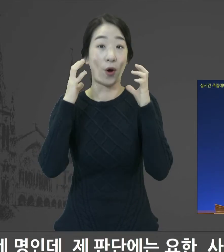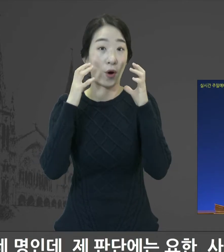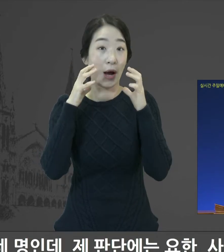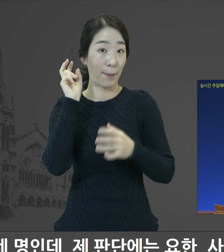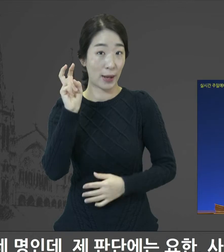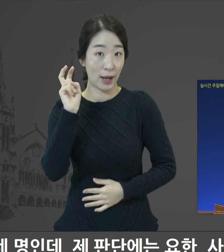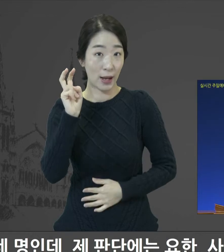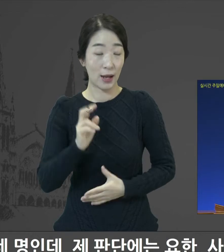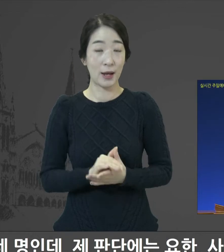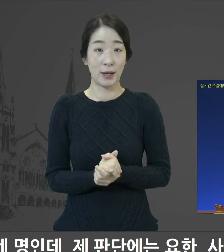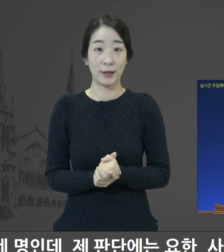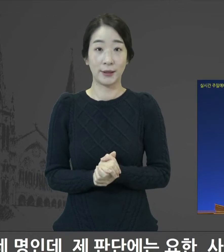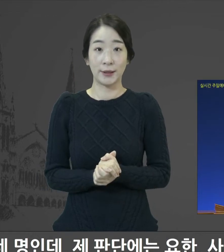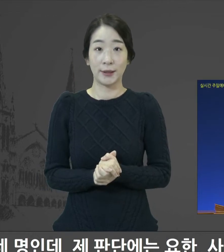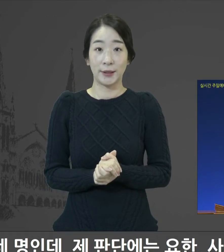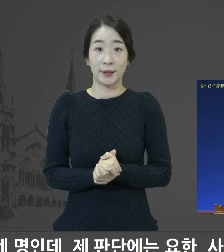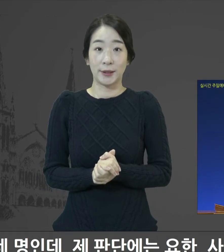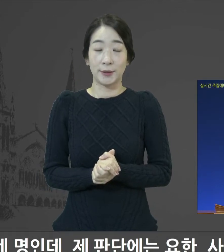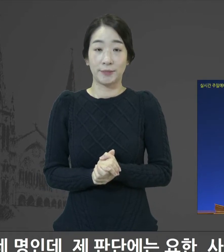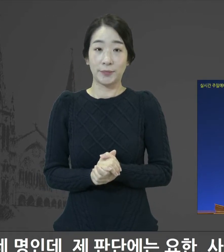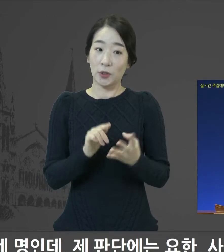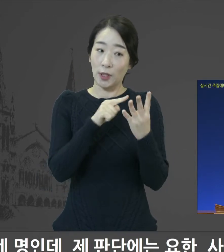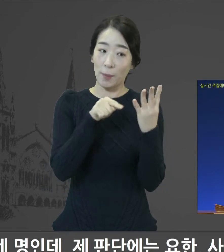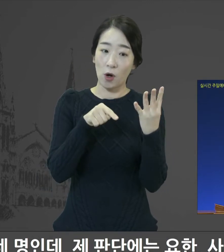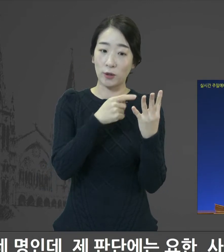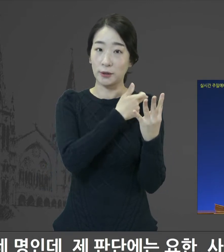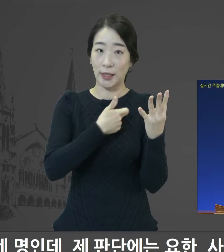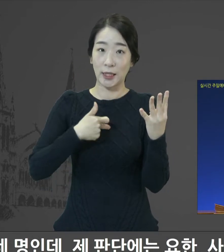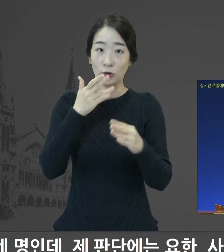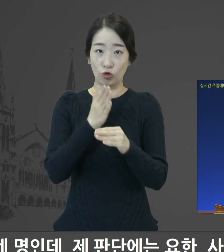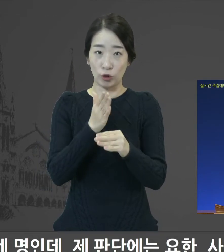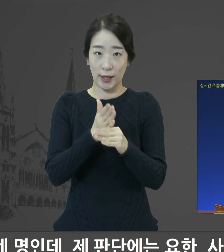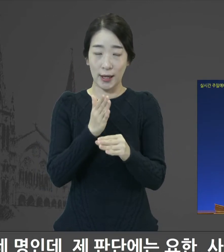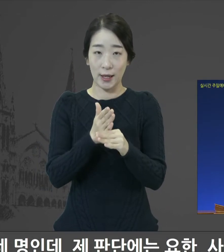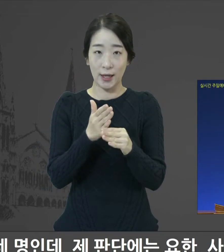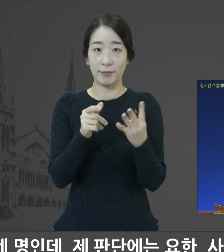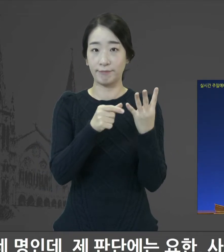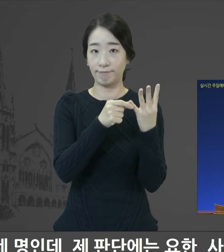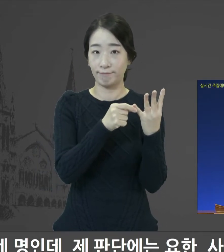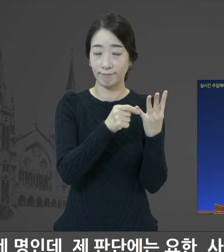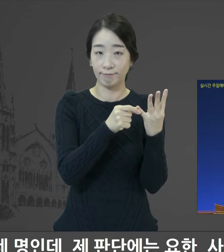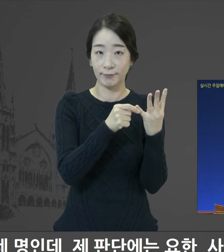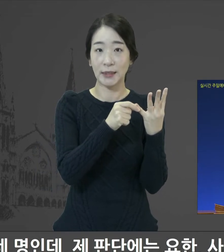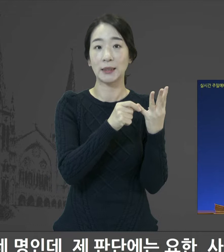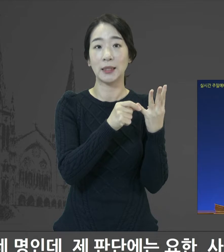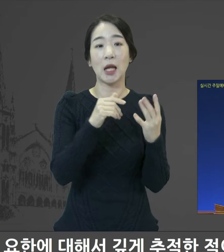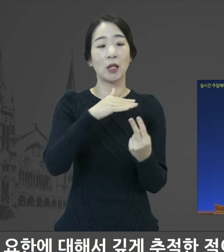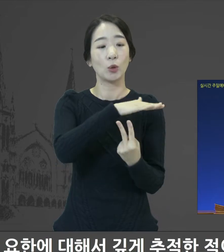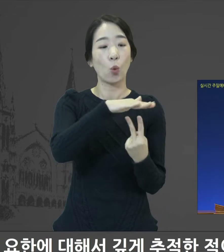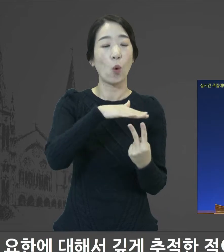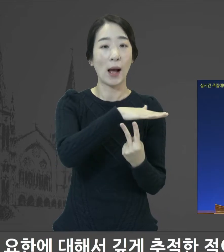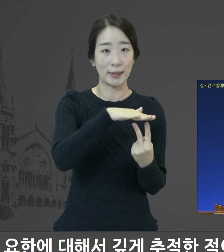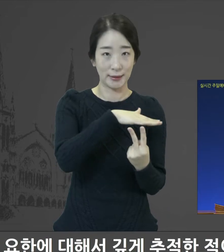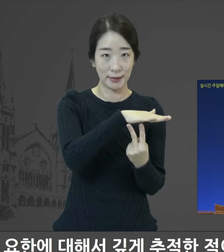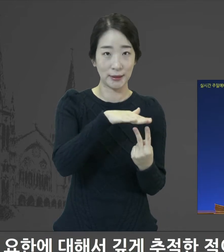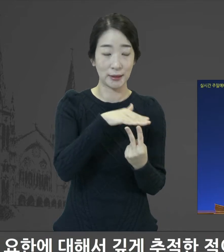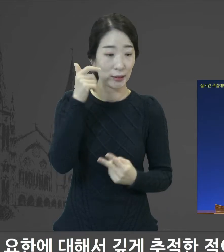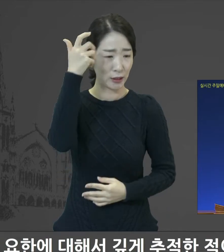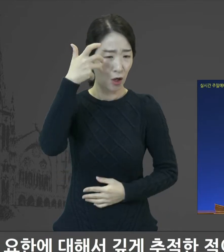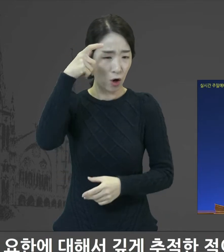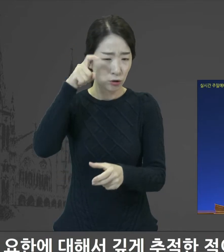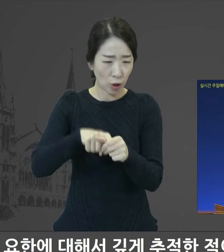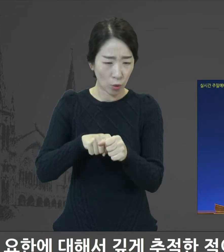추적한 적이 있었는데 그때 제 마음속에 내린 심증은 요한은 영적으로